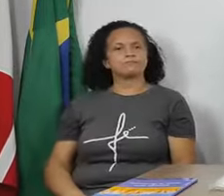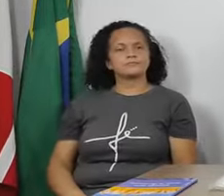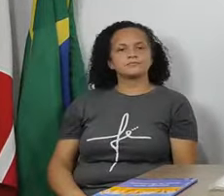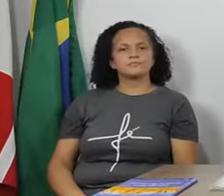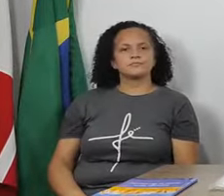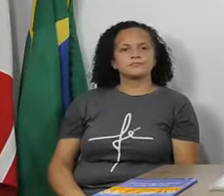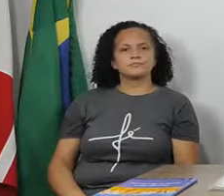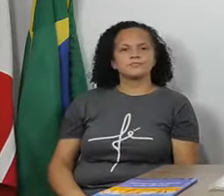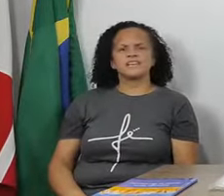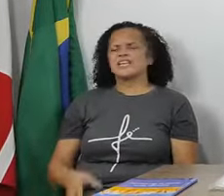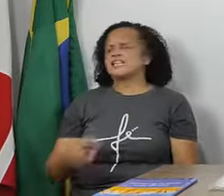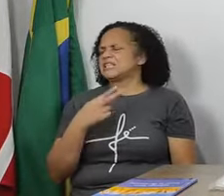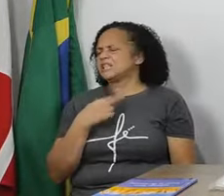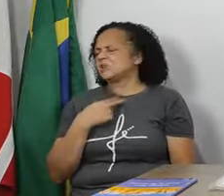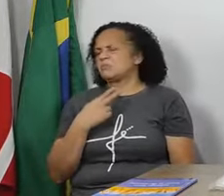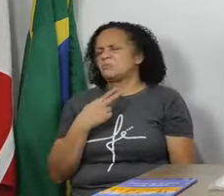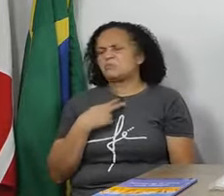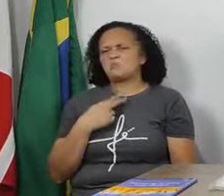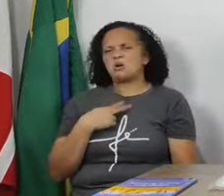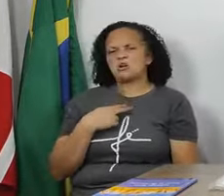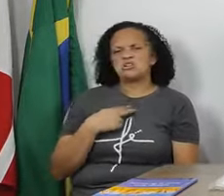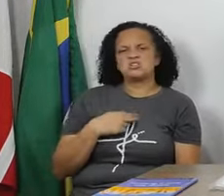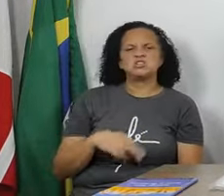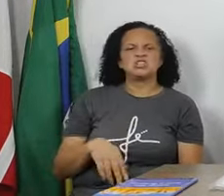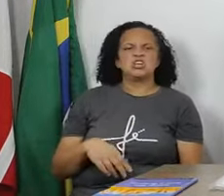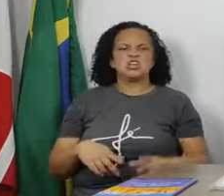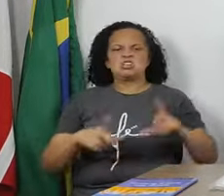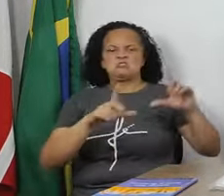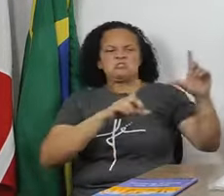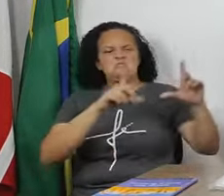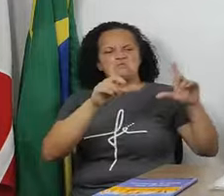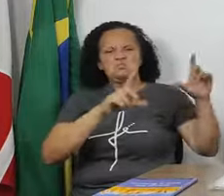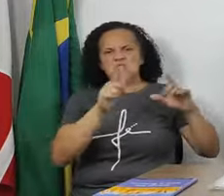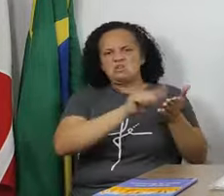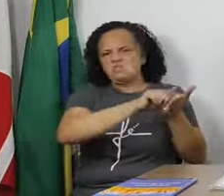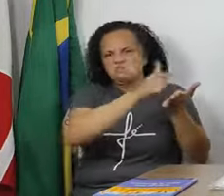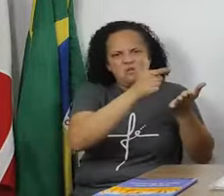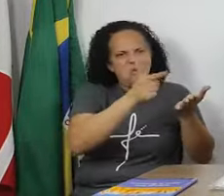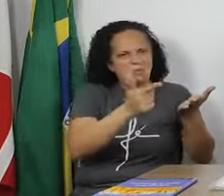Não ficar dando ouvido a esses jornais